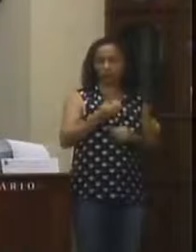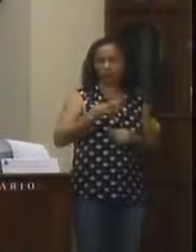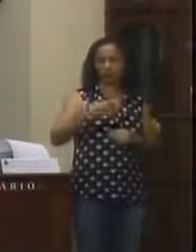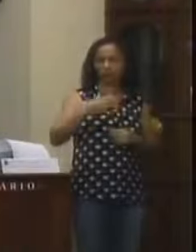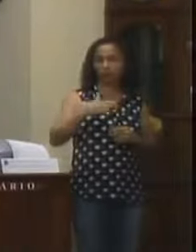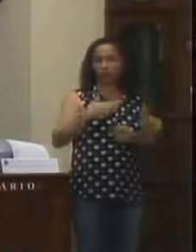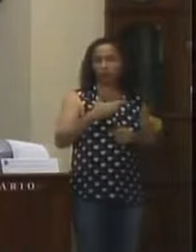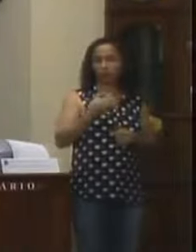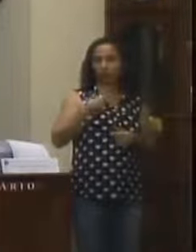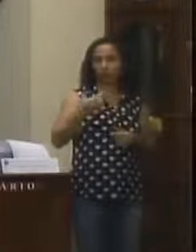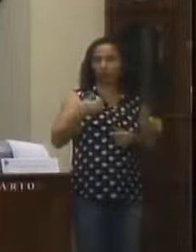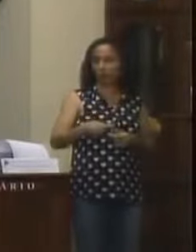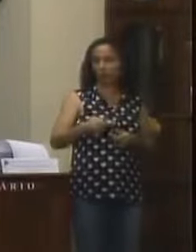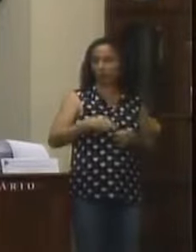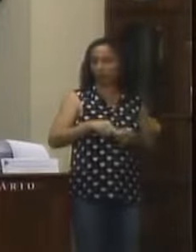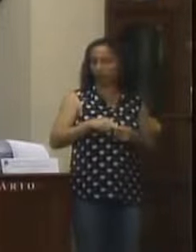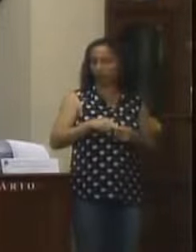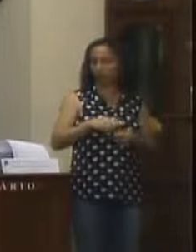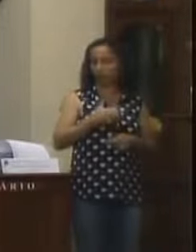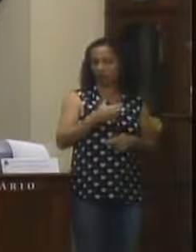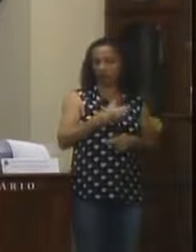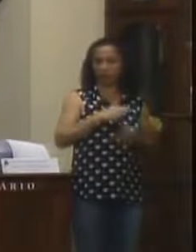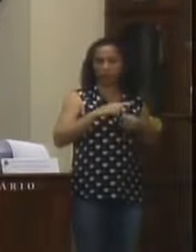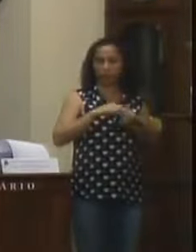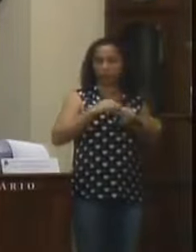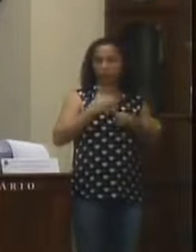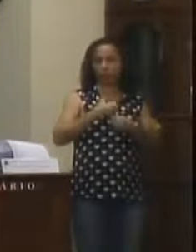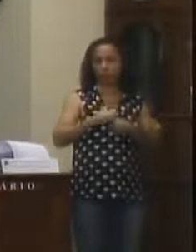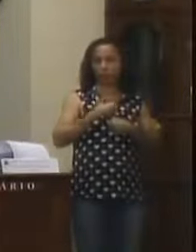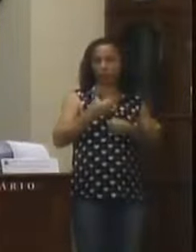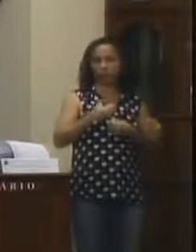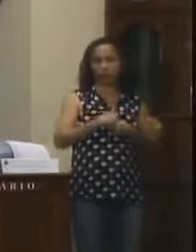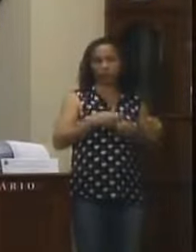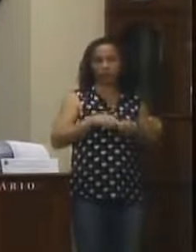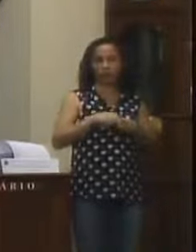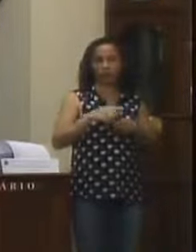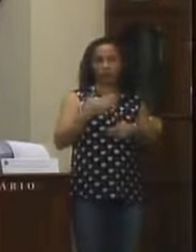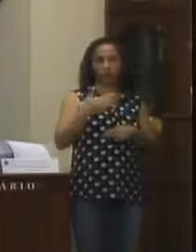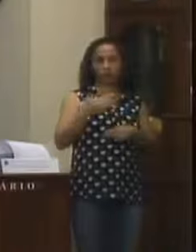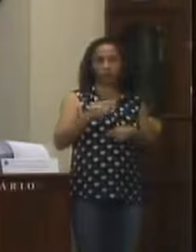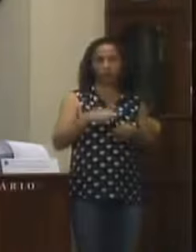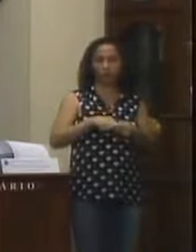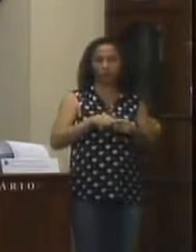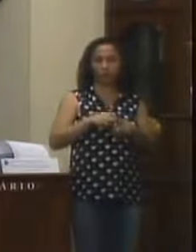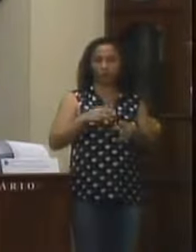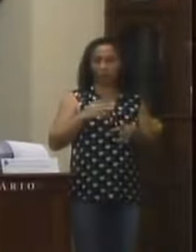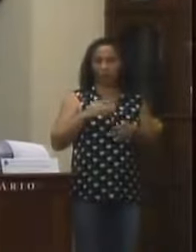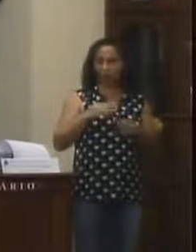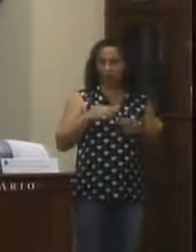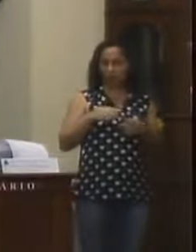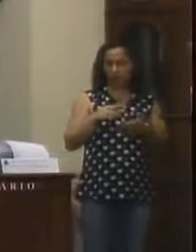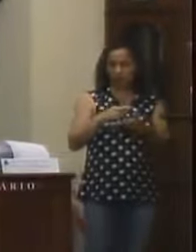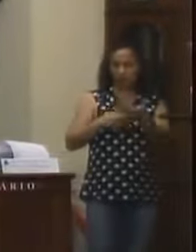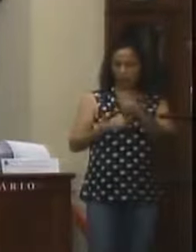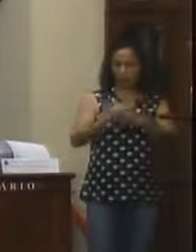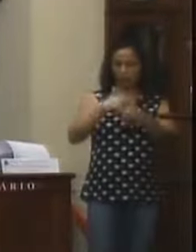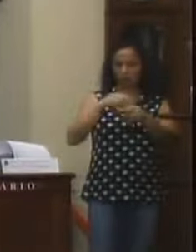que trata do tema em questão, bem como inciso 16 do artigo 37 da LOM, a saber. Nessa esteira, o Regimento Interno preceitua